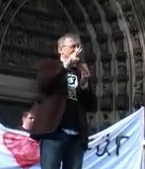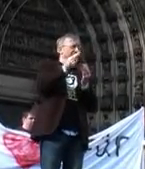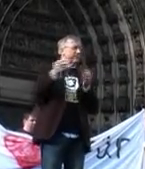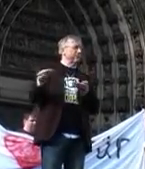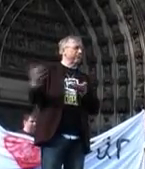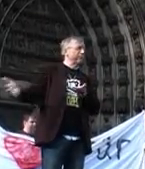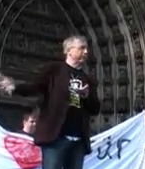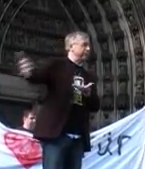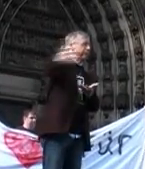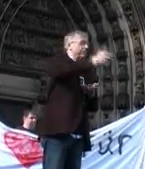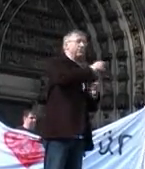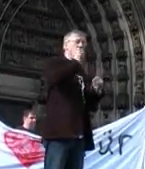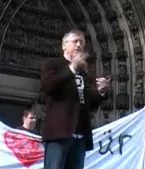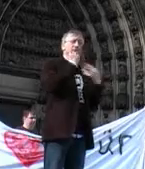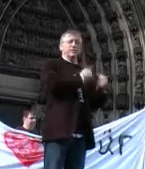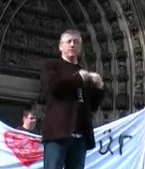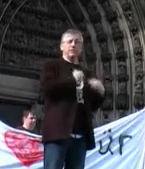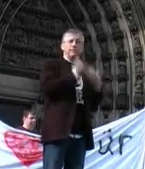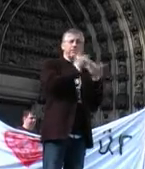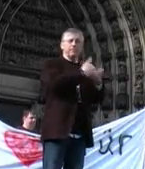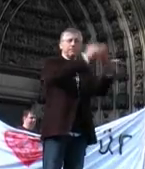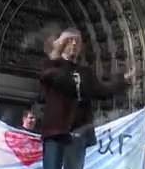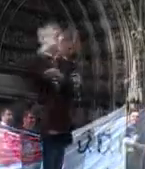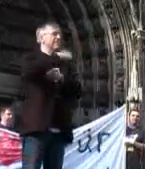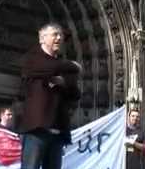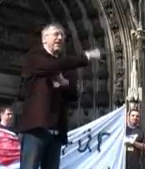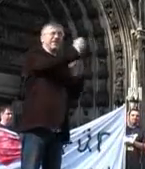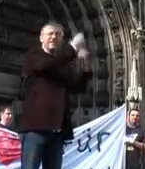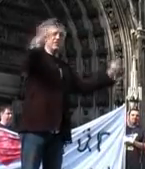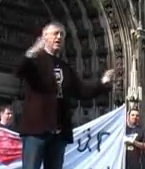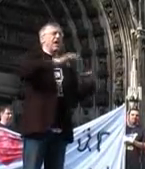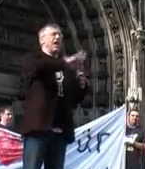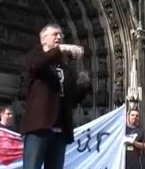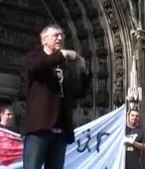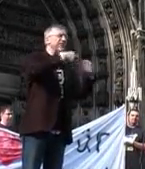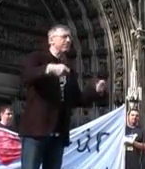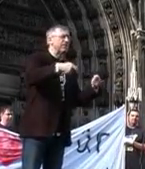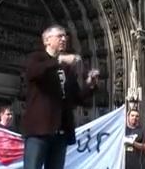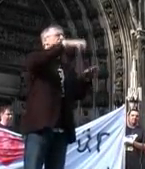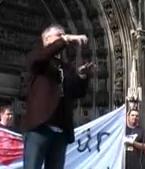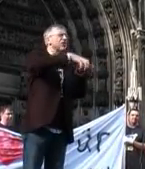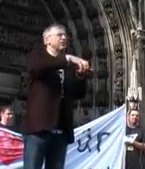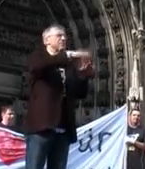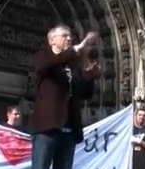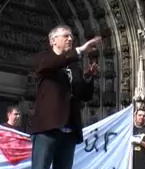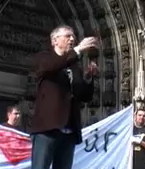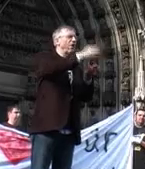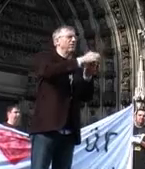zusammenbekommen haben. Wir hatten nur etwa 3 Wochen Zeit, um diese Aktion zu starten. Alle, auch vor allen Dingen in den Landesverbänden